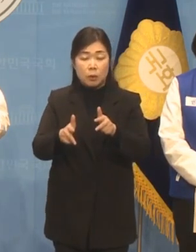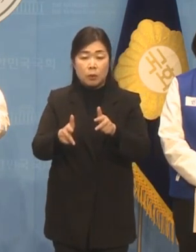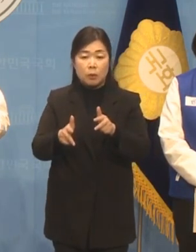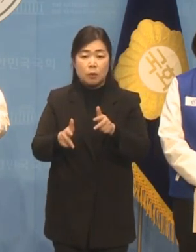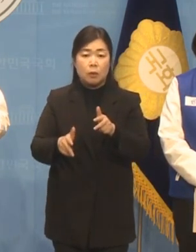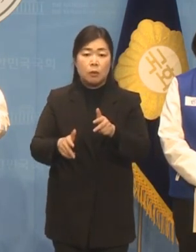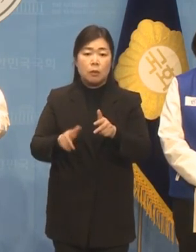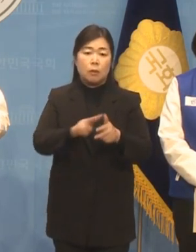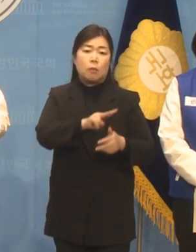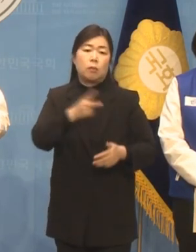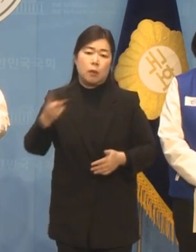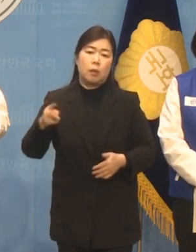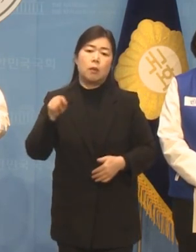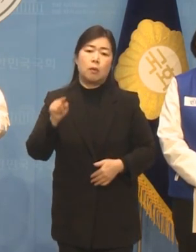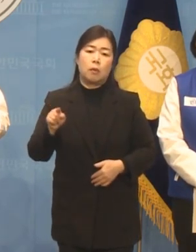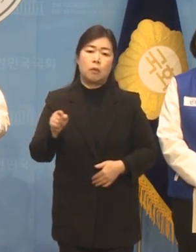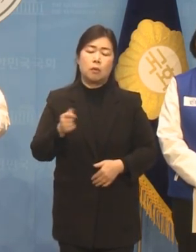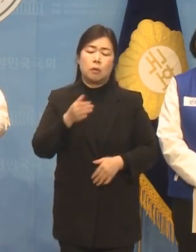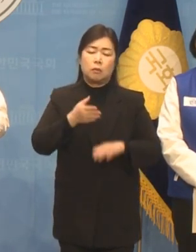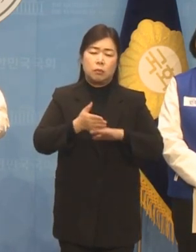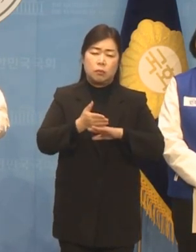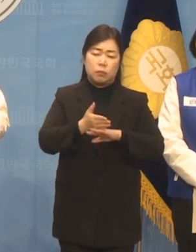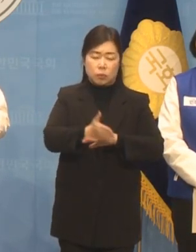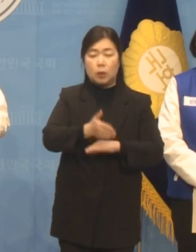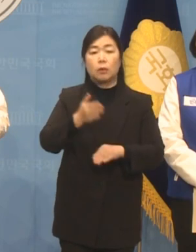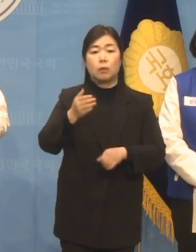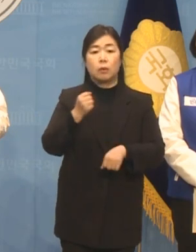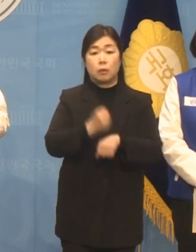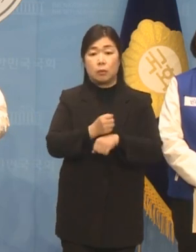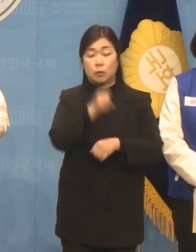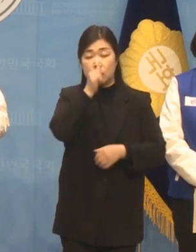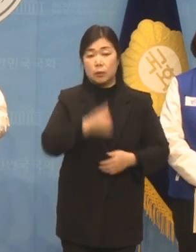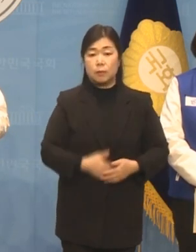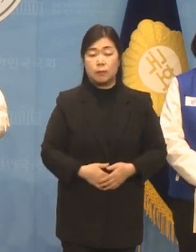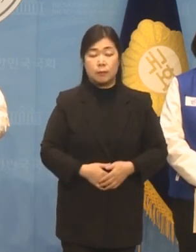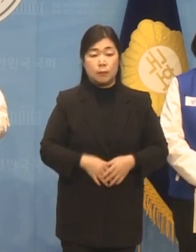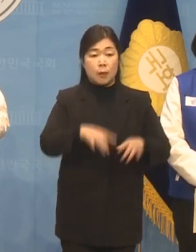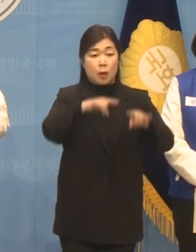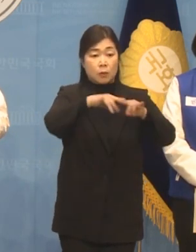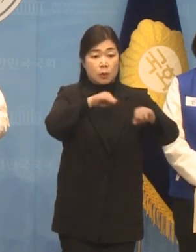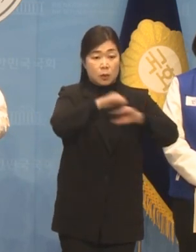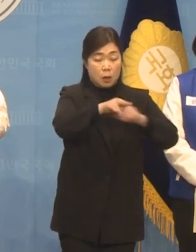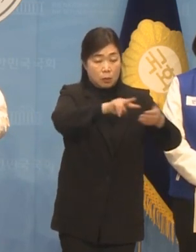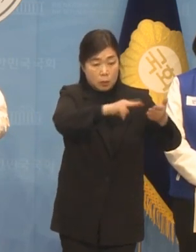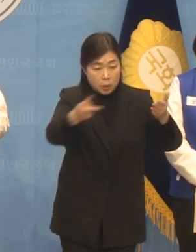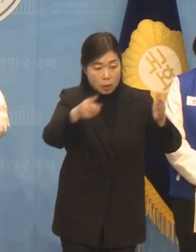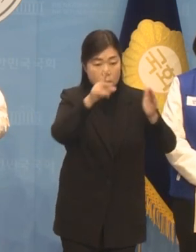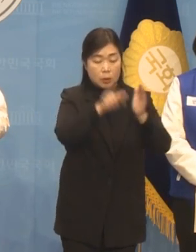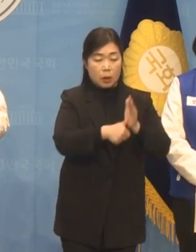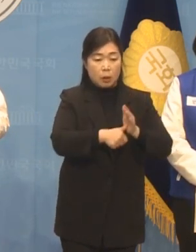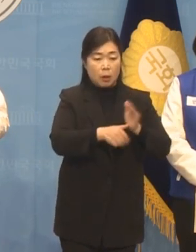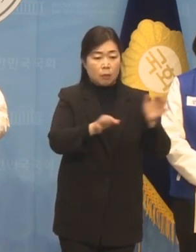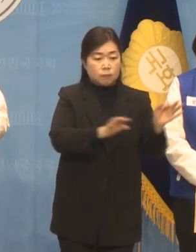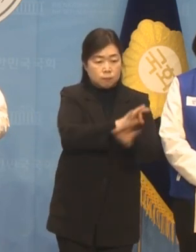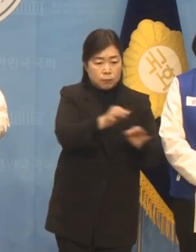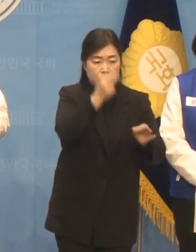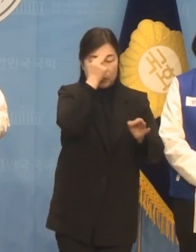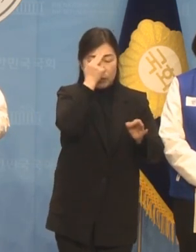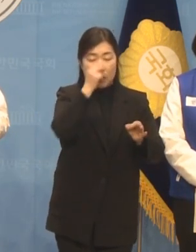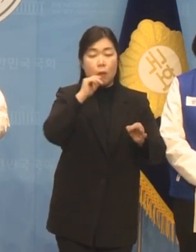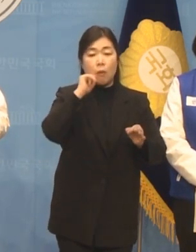사업으로의 전환은 더디게 진행되고 있습니다. 전기차 전환 과정에서의 경영난에